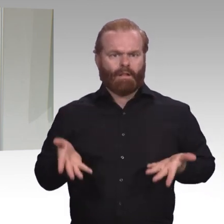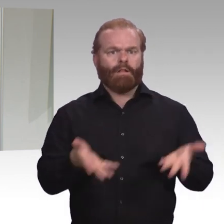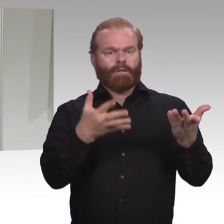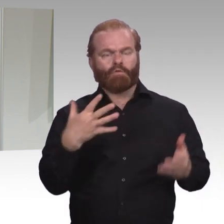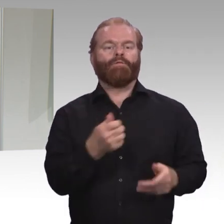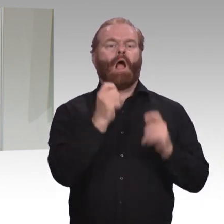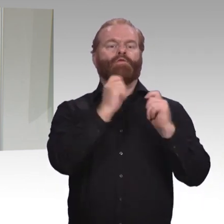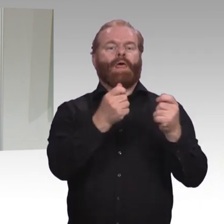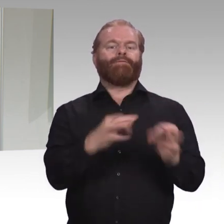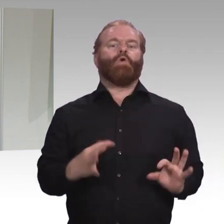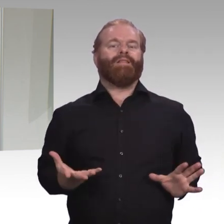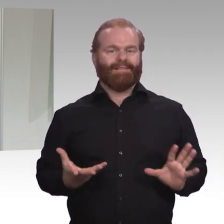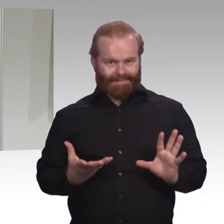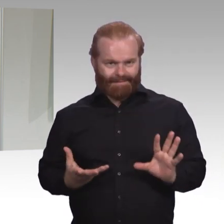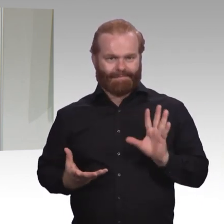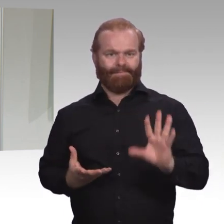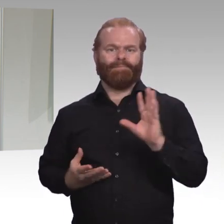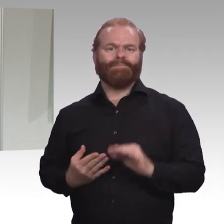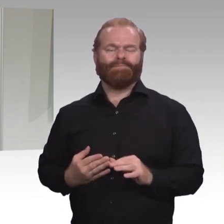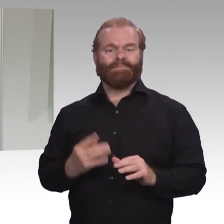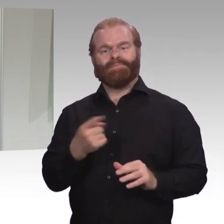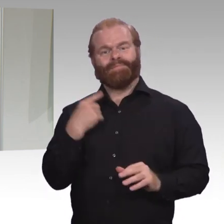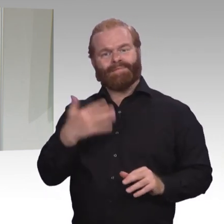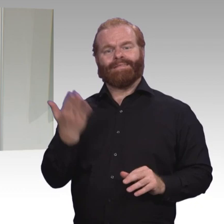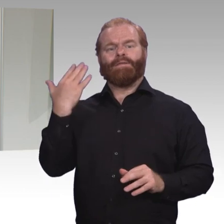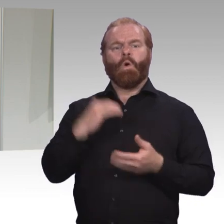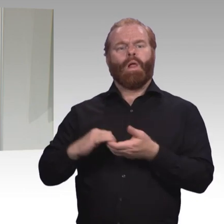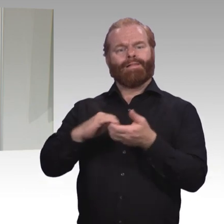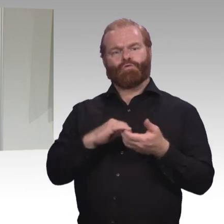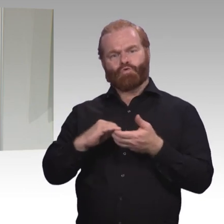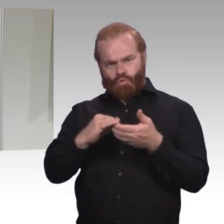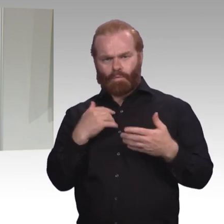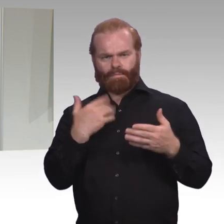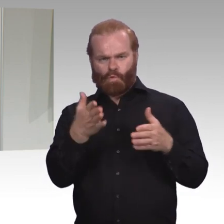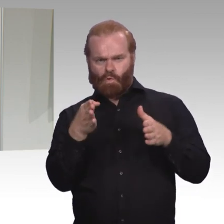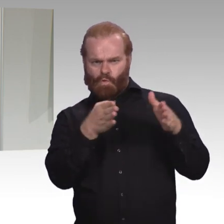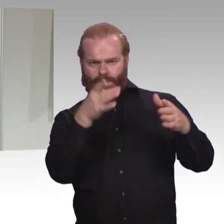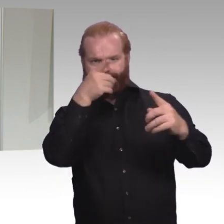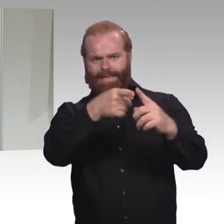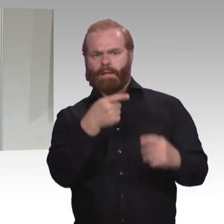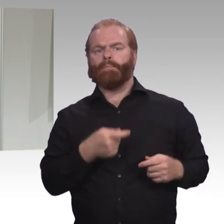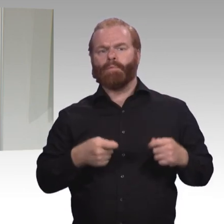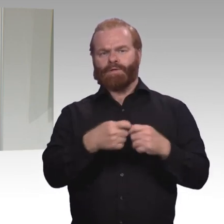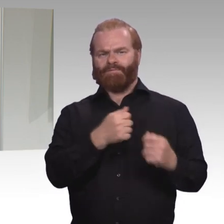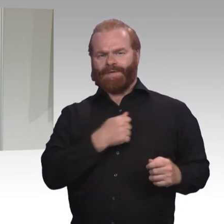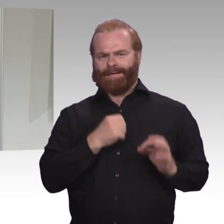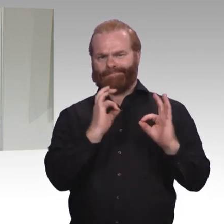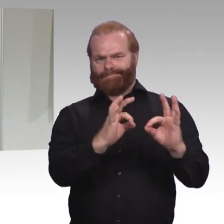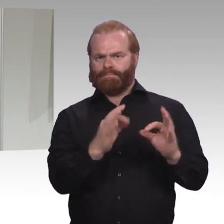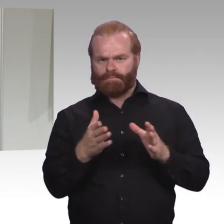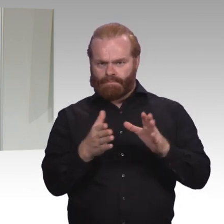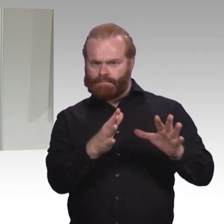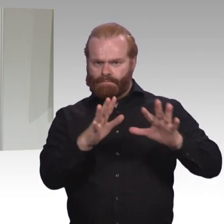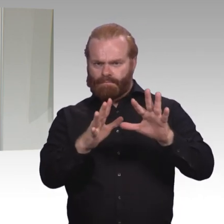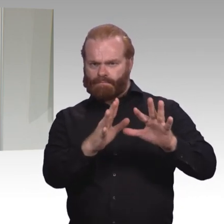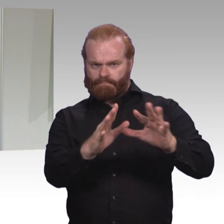der Deutsche Bundestag zusätzliche Mittel bereit. Frau Ministerin, aus diesem Grund habe ich wenig Verständnis dafür,